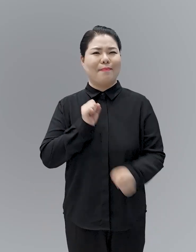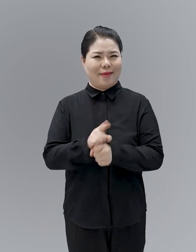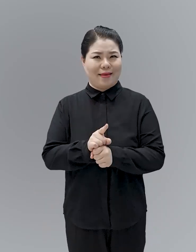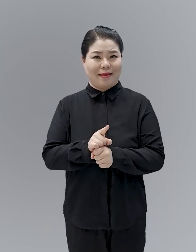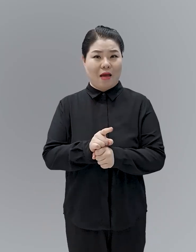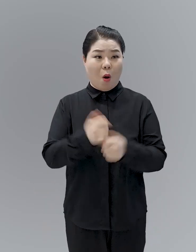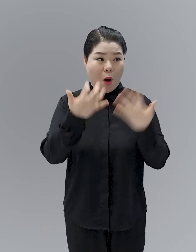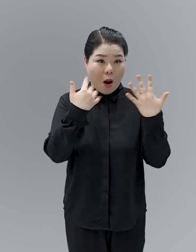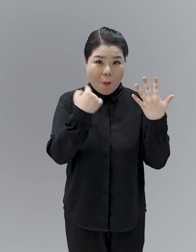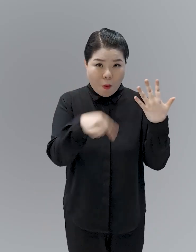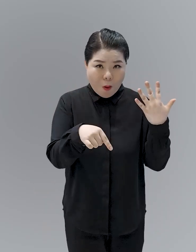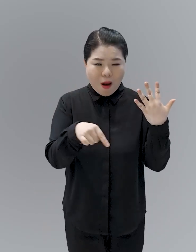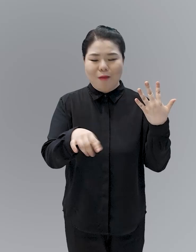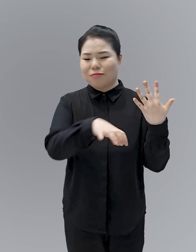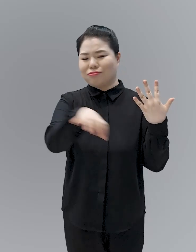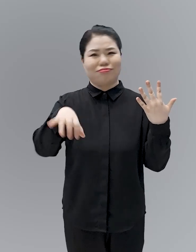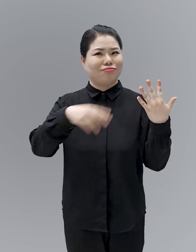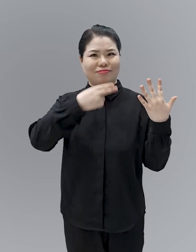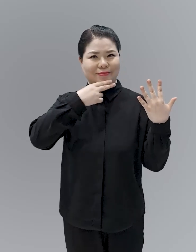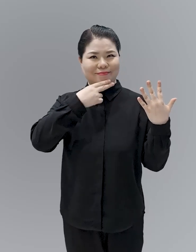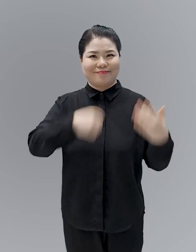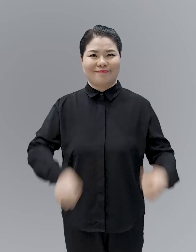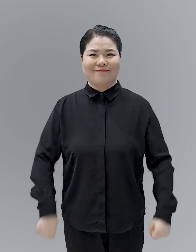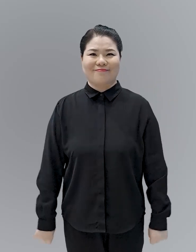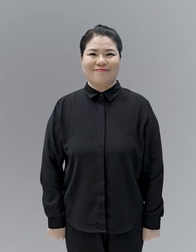있었다. 확실한 것은 어디에도 없다.